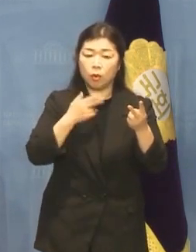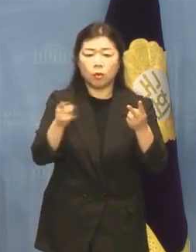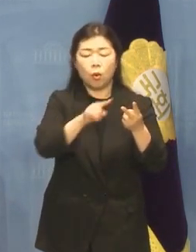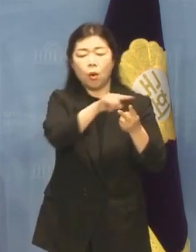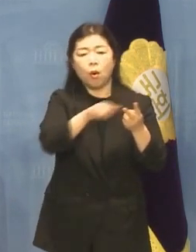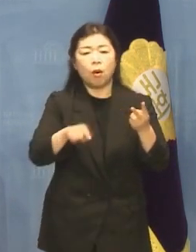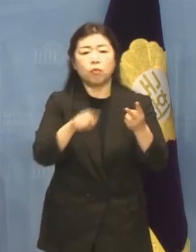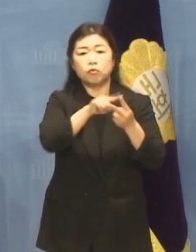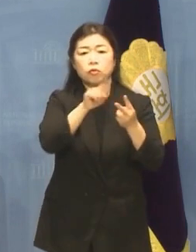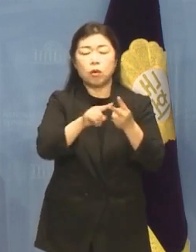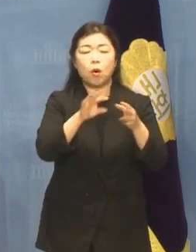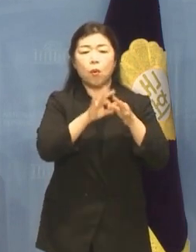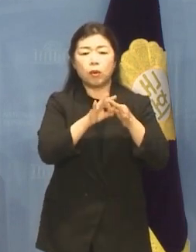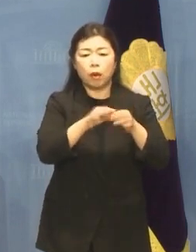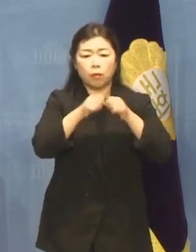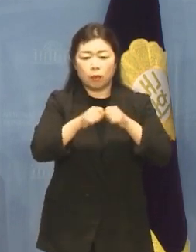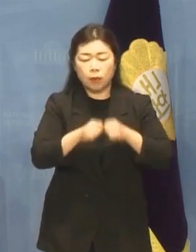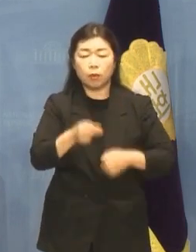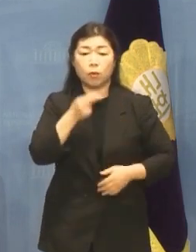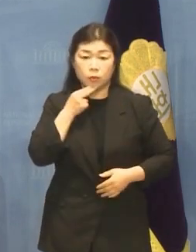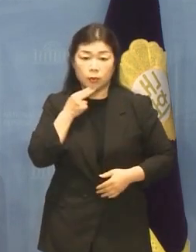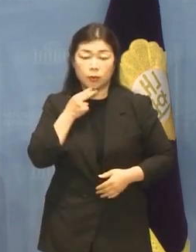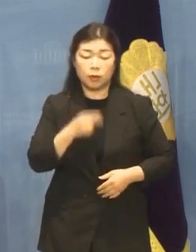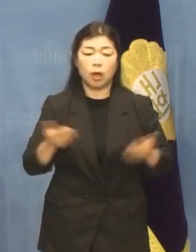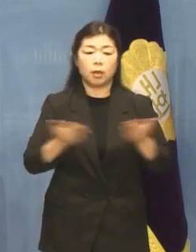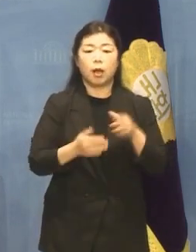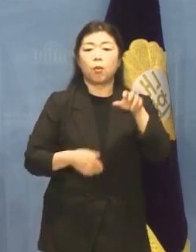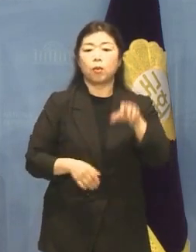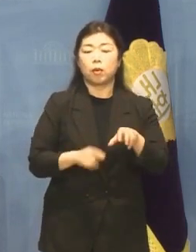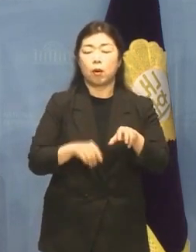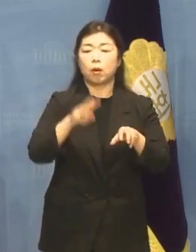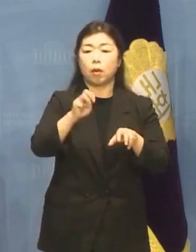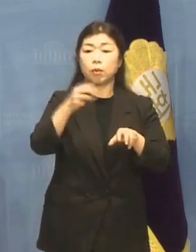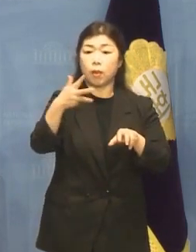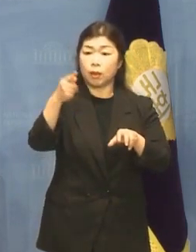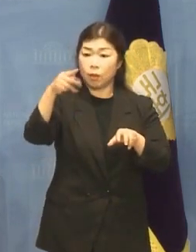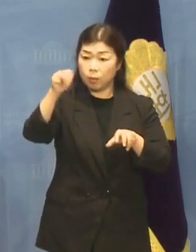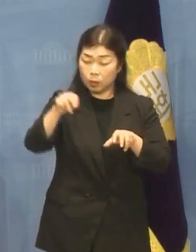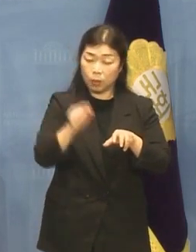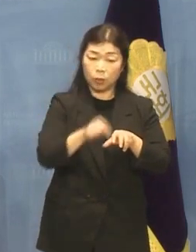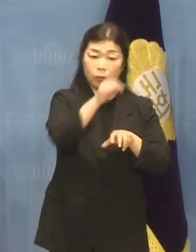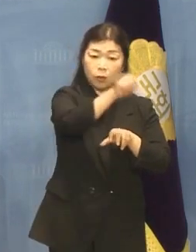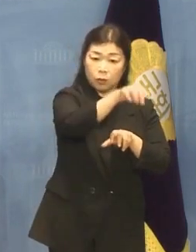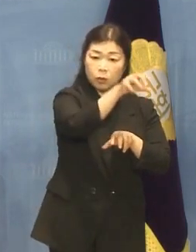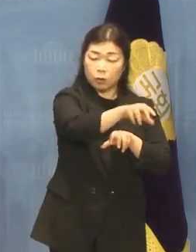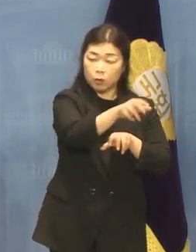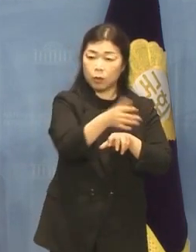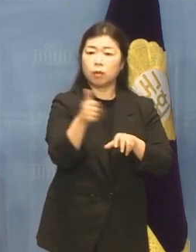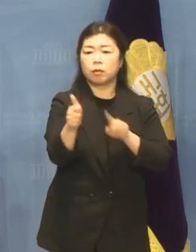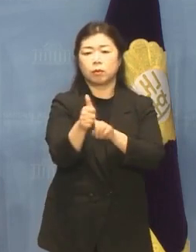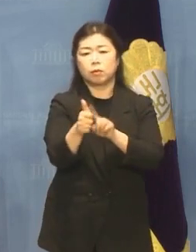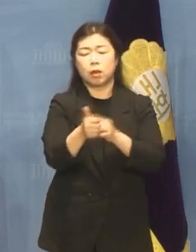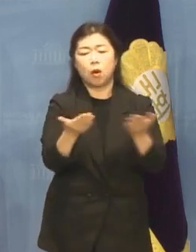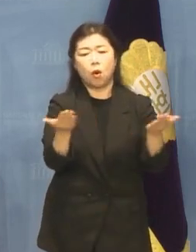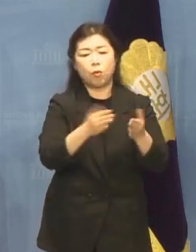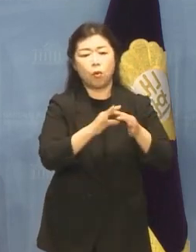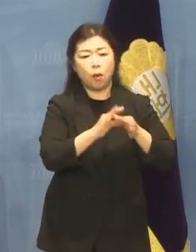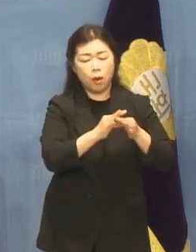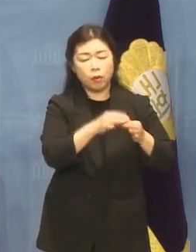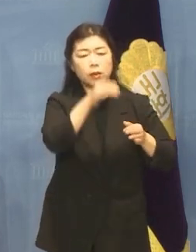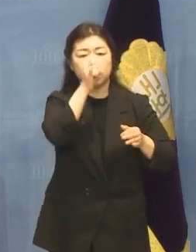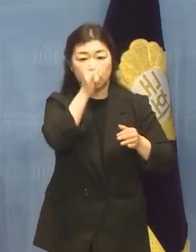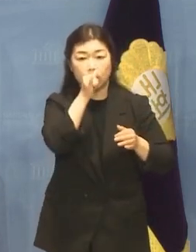채 근무지에서 38km 떨어진 북한 해역까지 접근한 공무원의 업무 관련성이